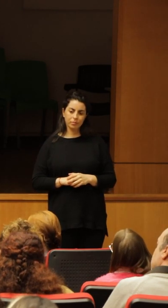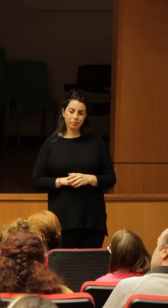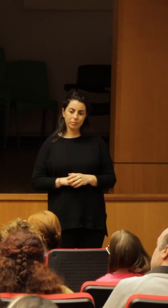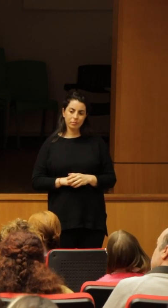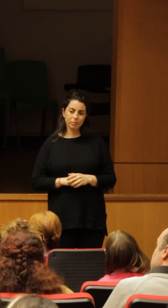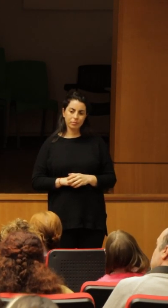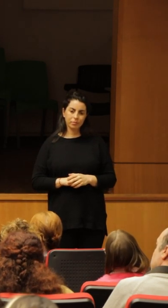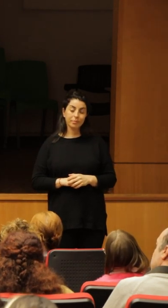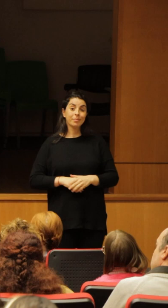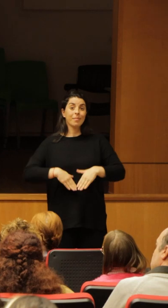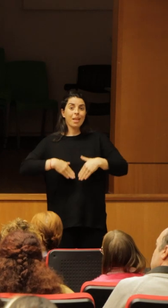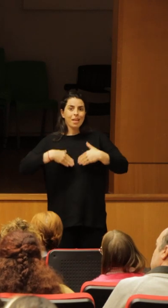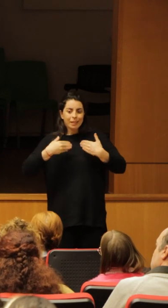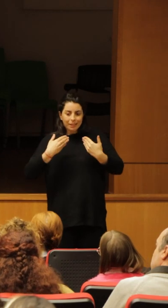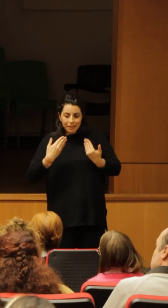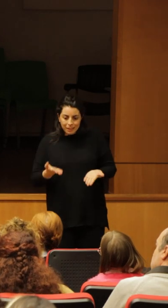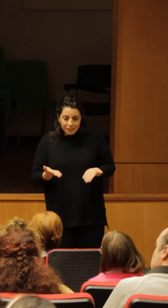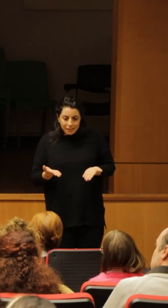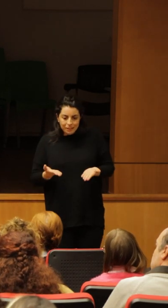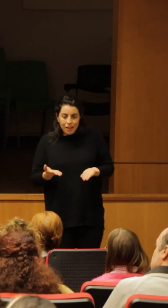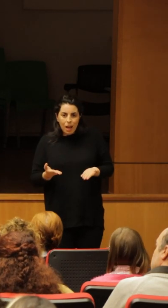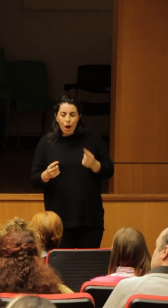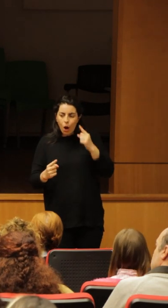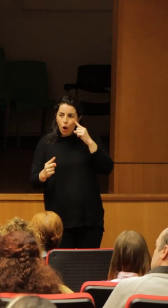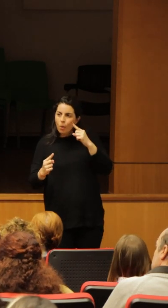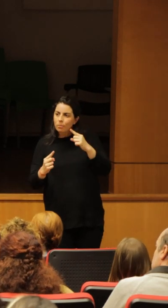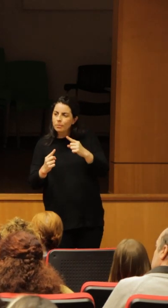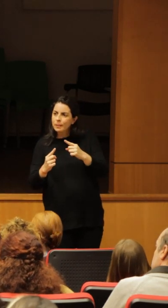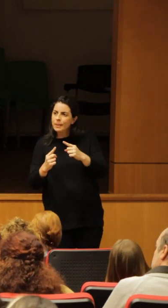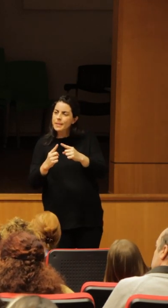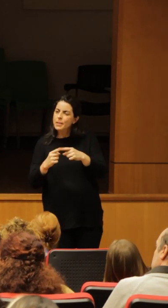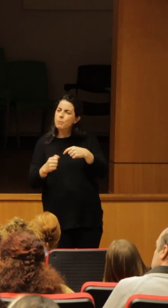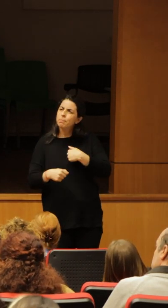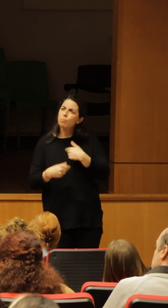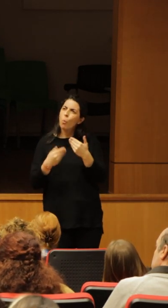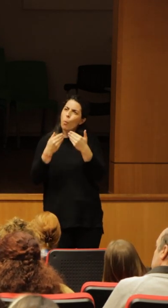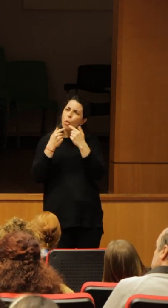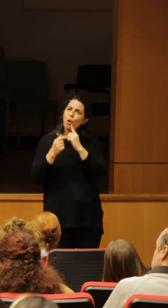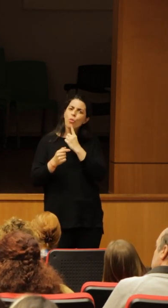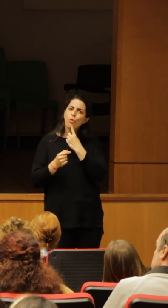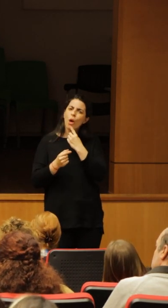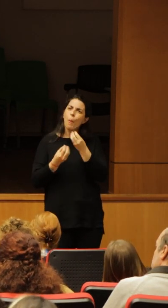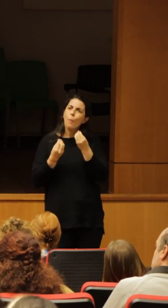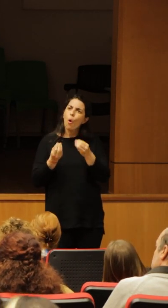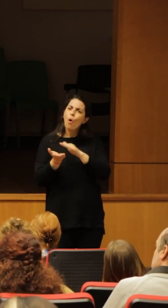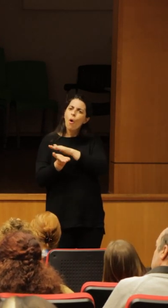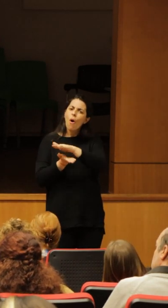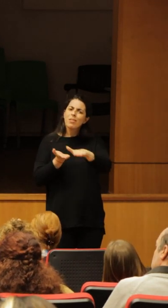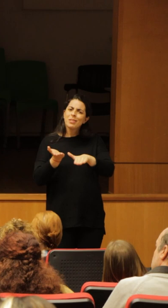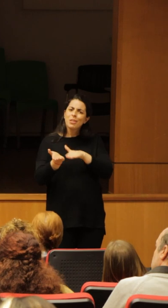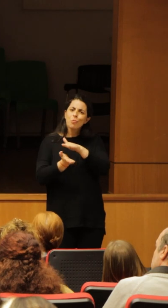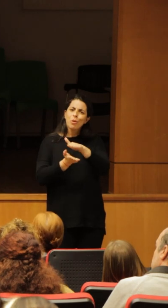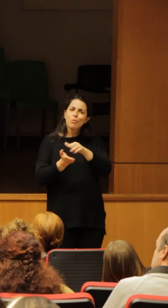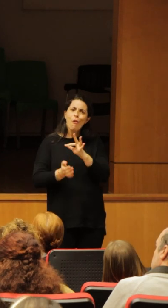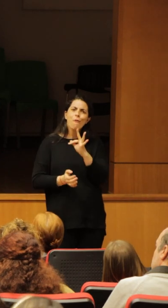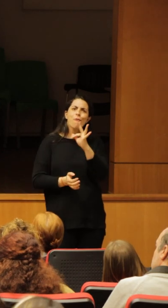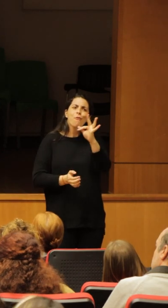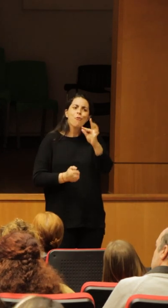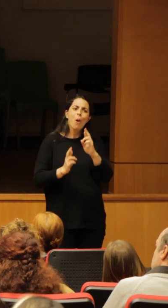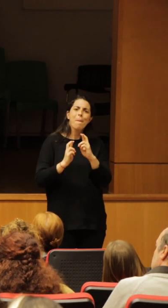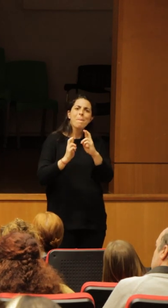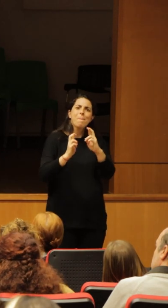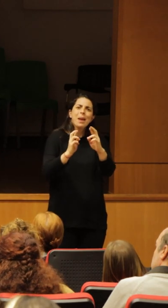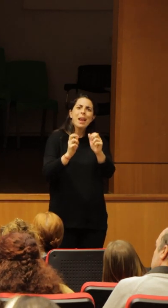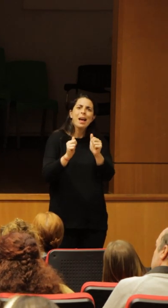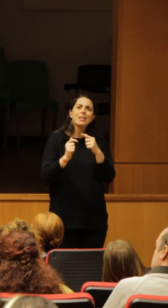for humanity. Entonces, el punto es que Adler comienza a preguntarse, bueno, ¿qué está pasando? ¿Hay esperanza para la humanidad?